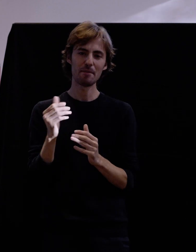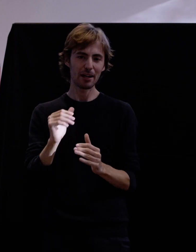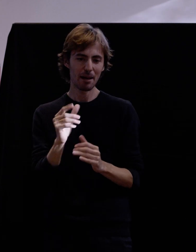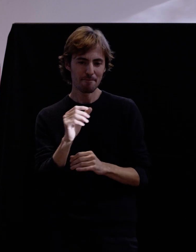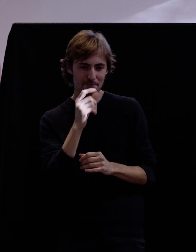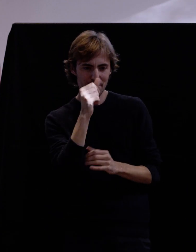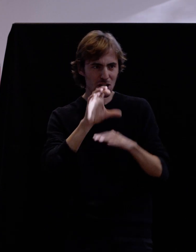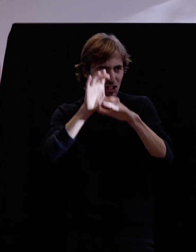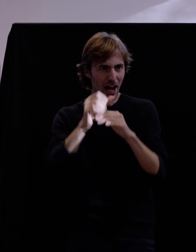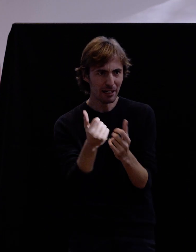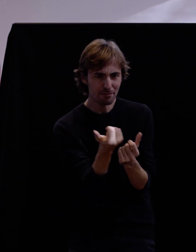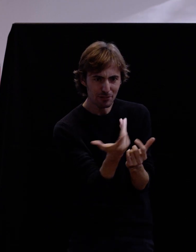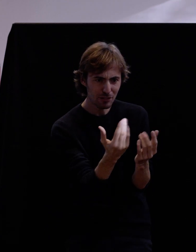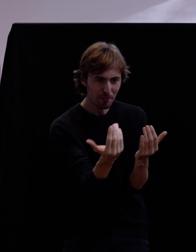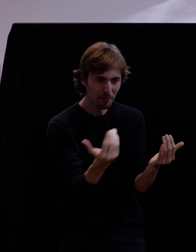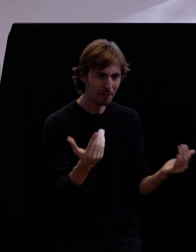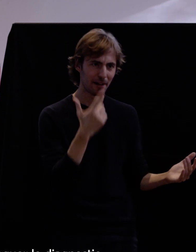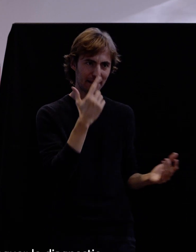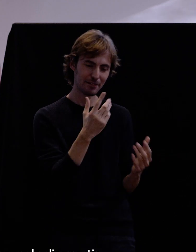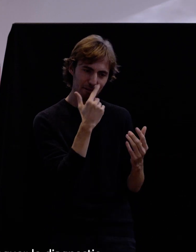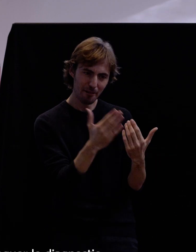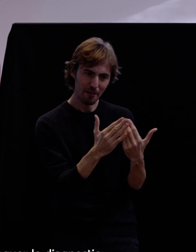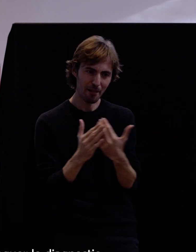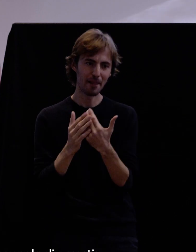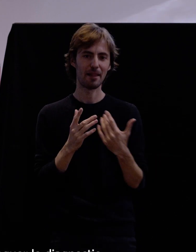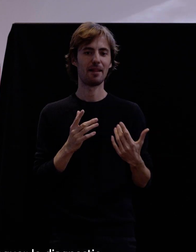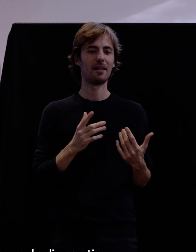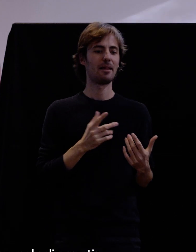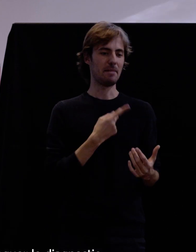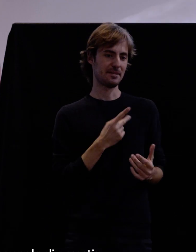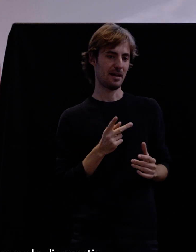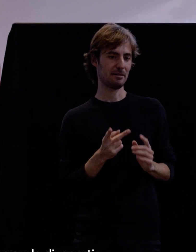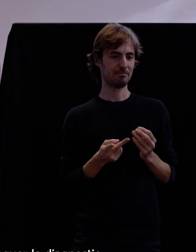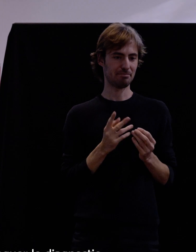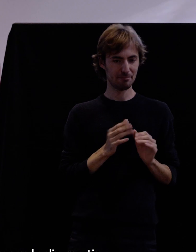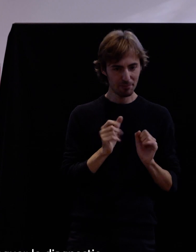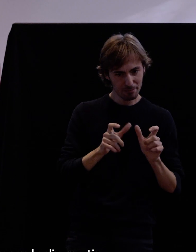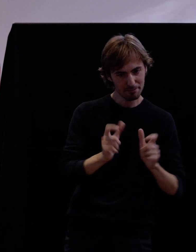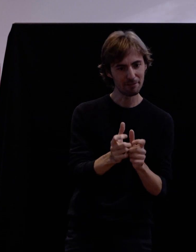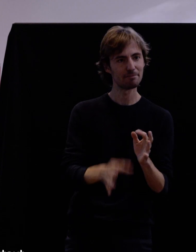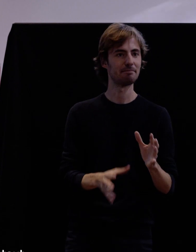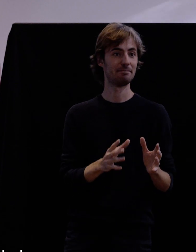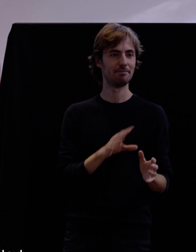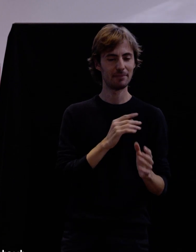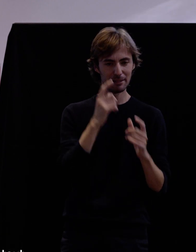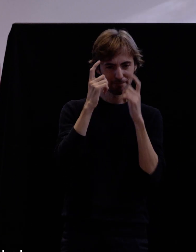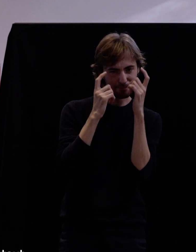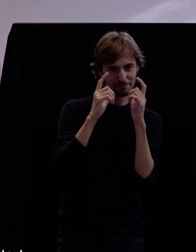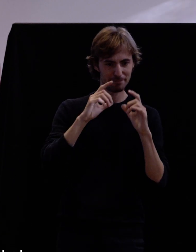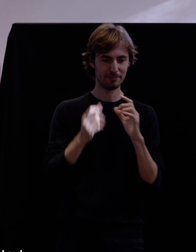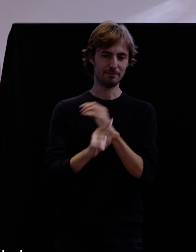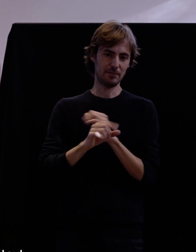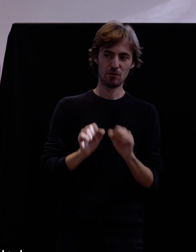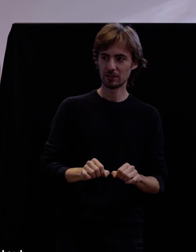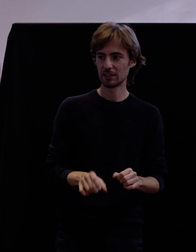qui est une façon pour les pédiatres d'évoquer le diagnostic chez les enfants petits. Et puis surtout, et c'est pour